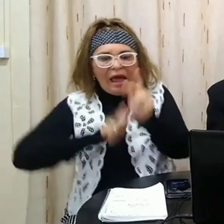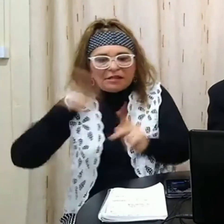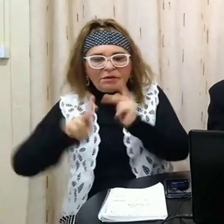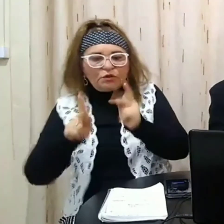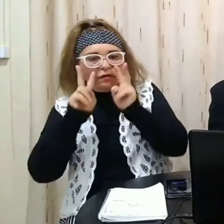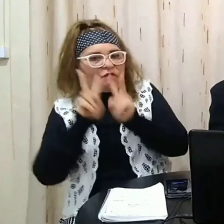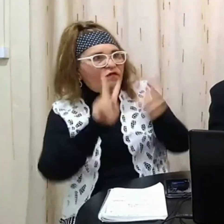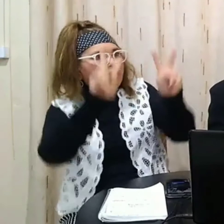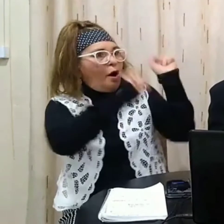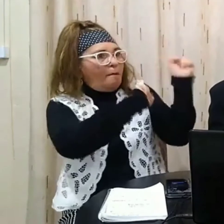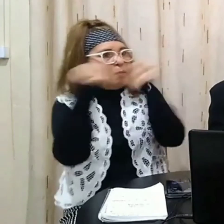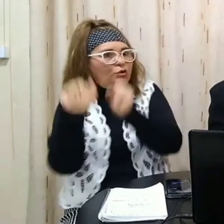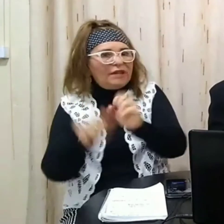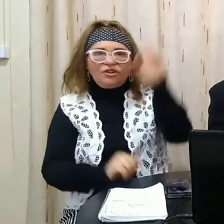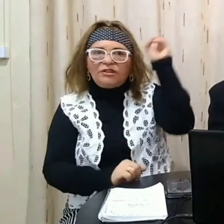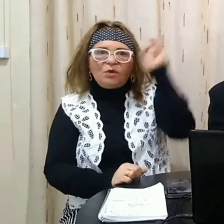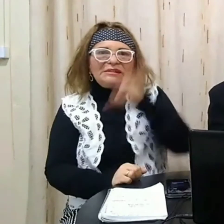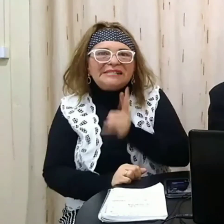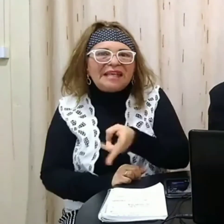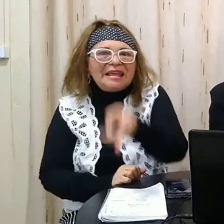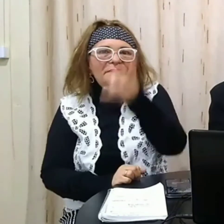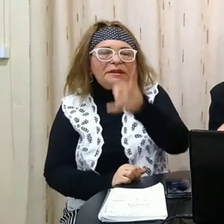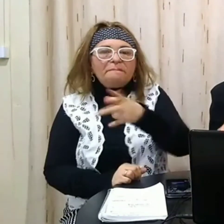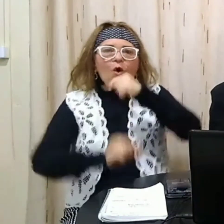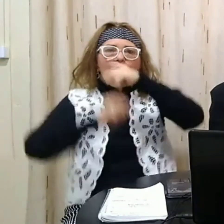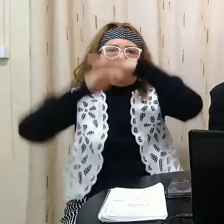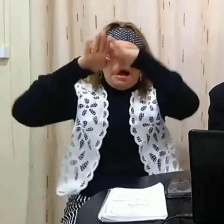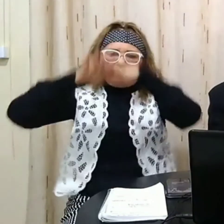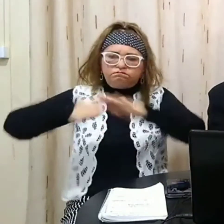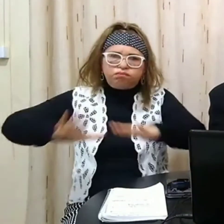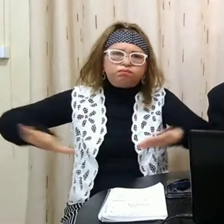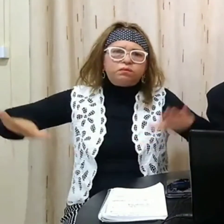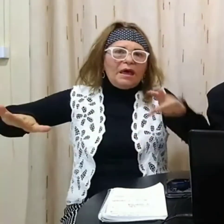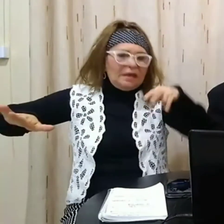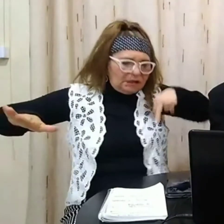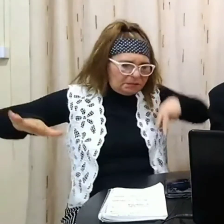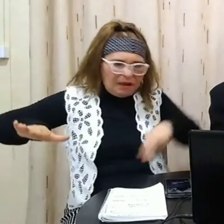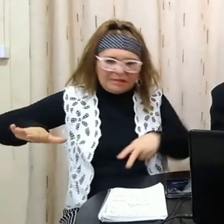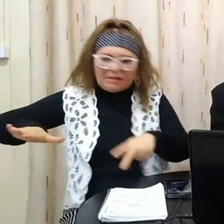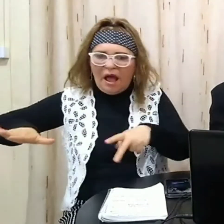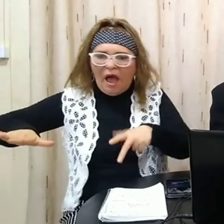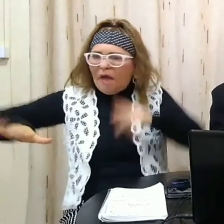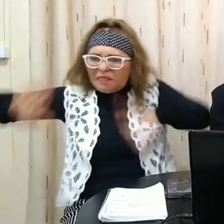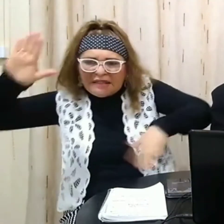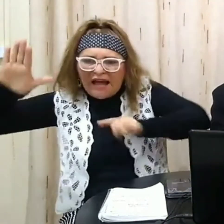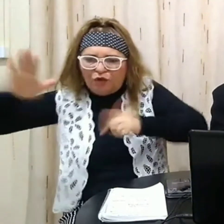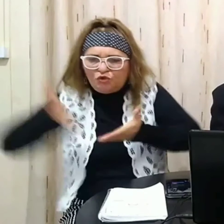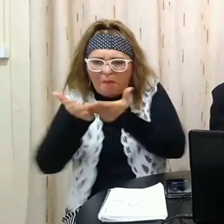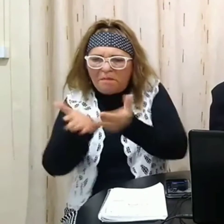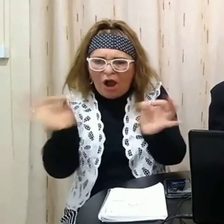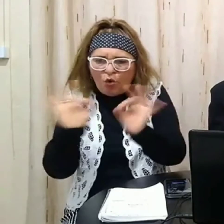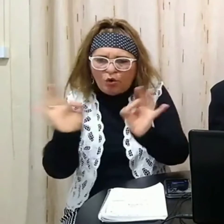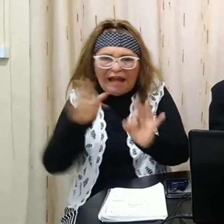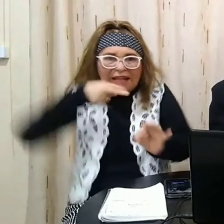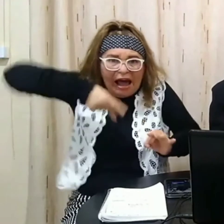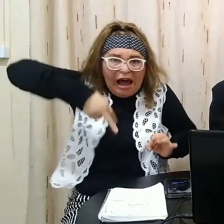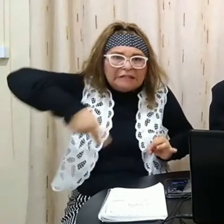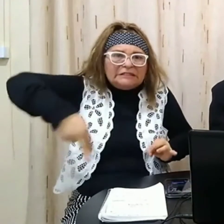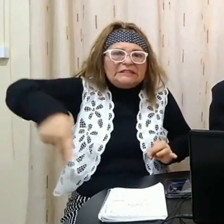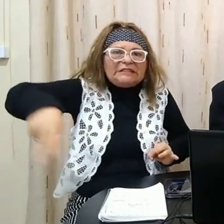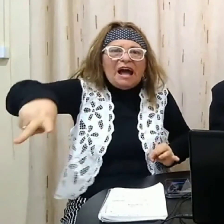agir poderoso de Deus na travessia do Mar Vermelho, sem saberem nadar, sem ter uma embarcação, passaram a